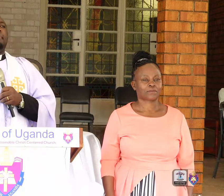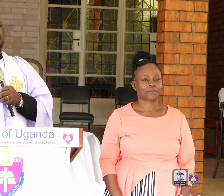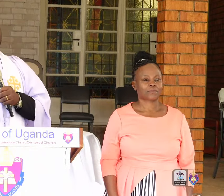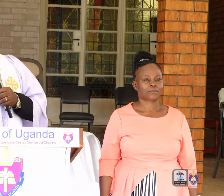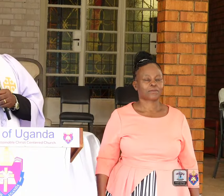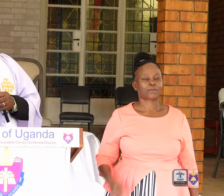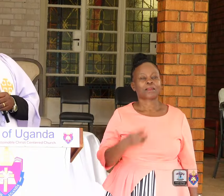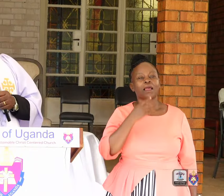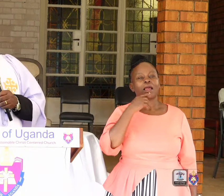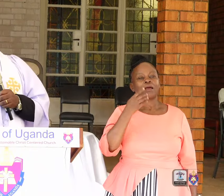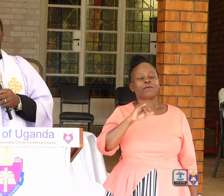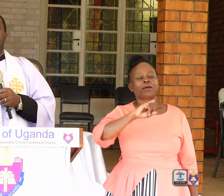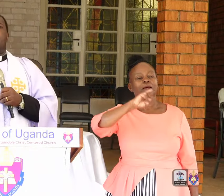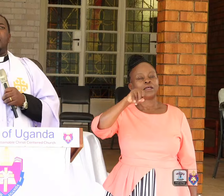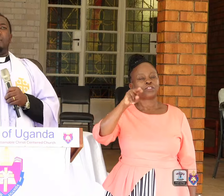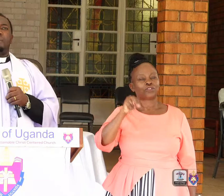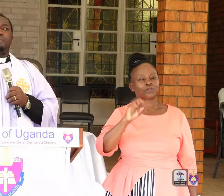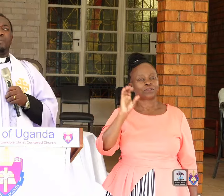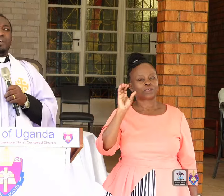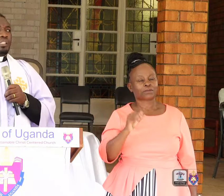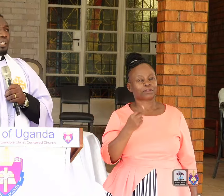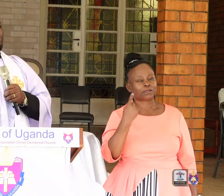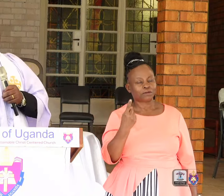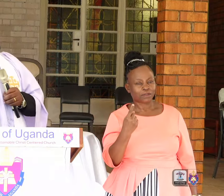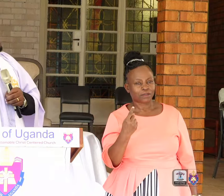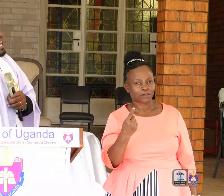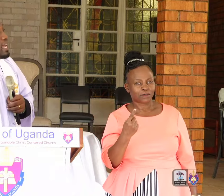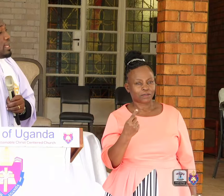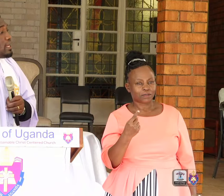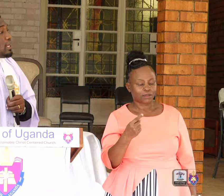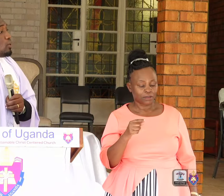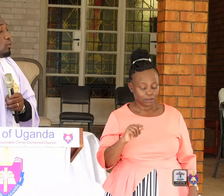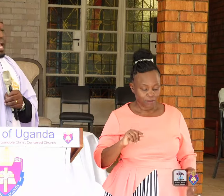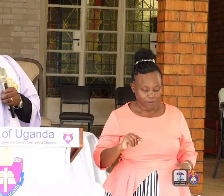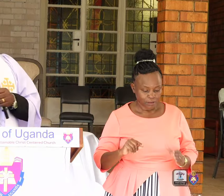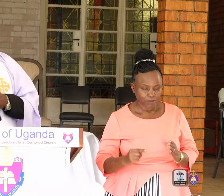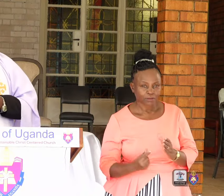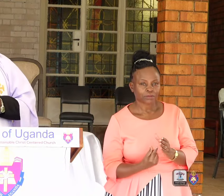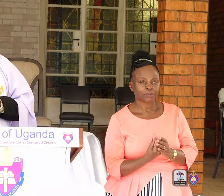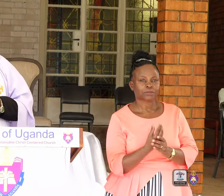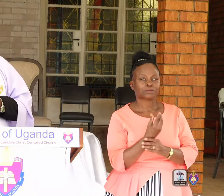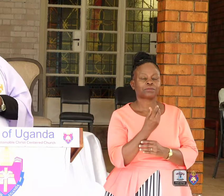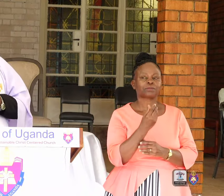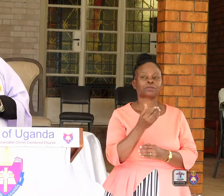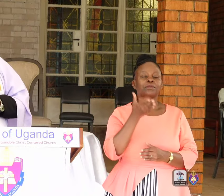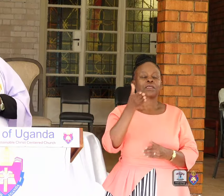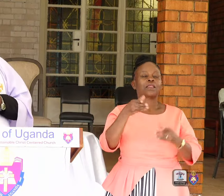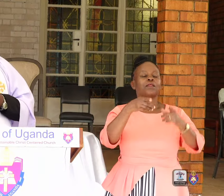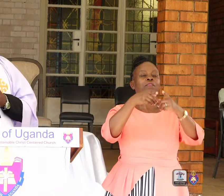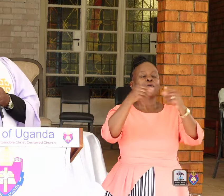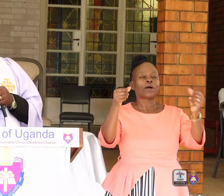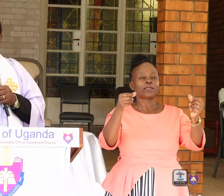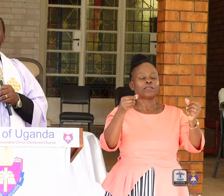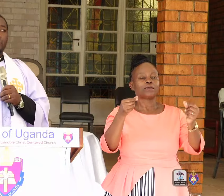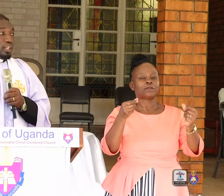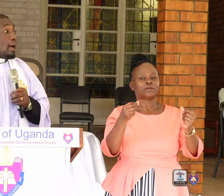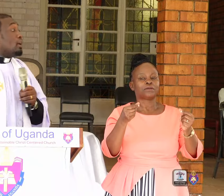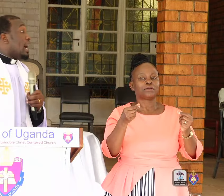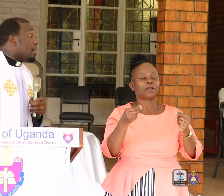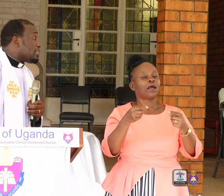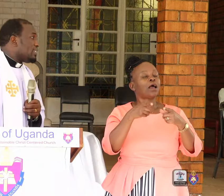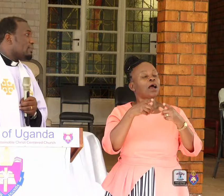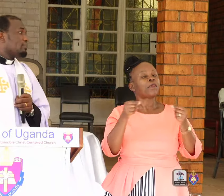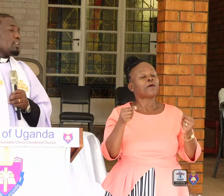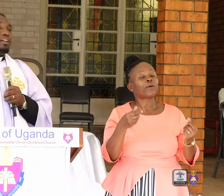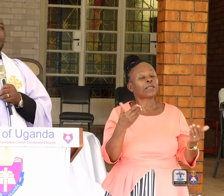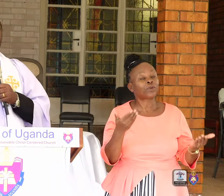Agambye atya mu Yokaane sura esooka? Tikulubereberye wali wani? Kigambo. Kigambo